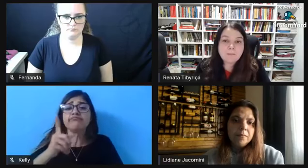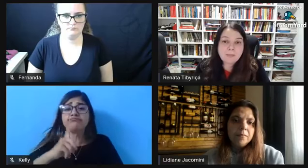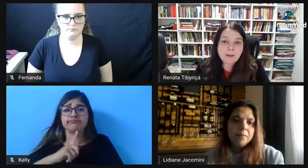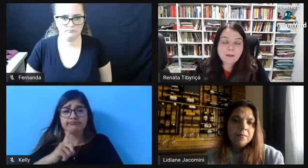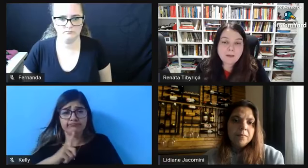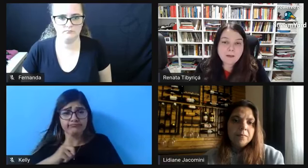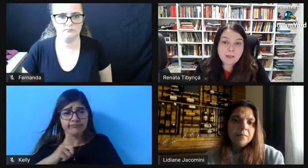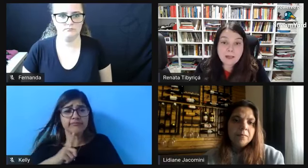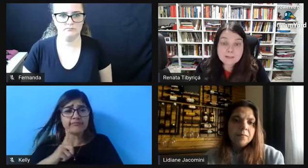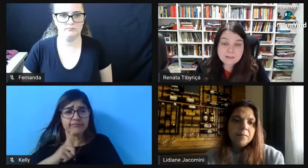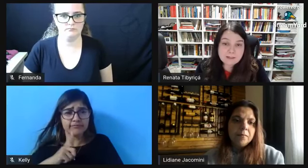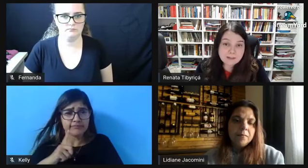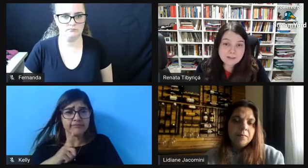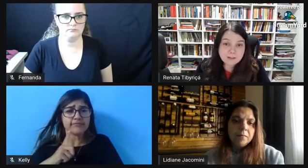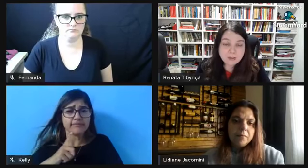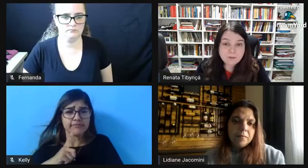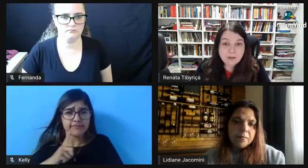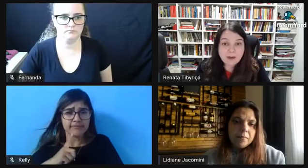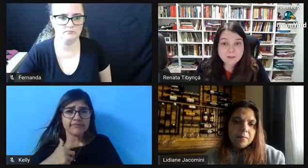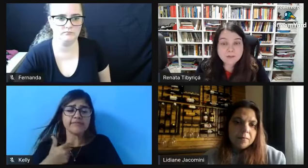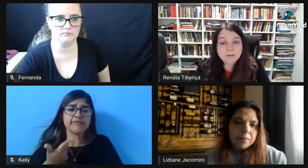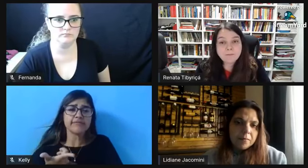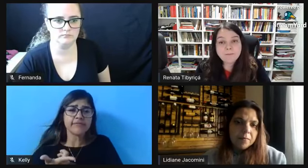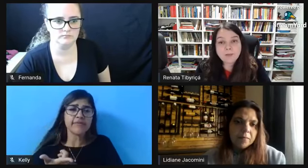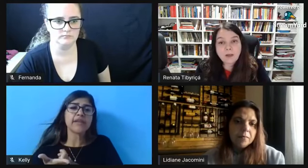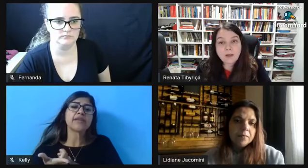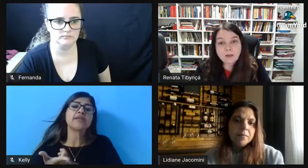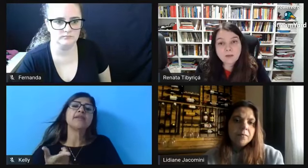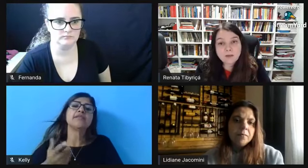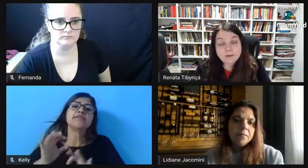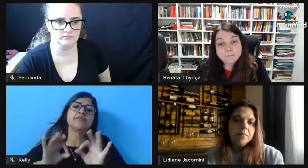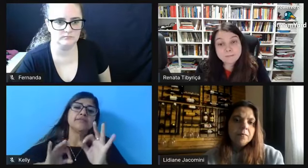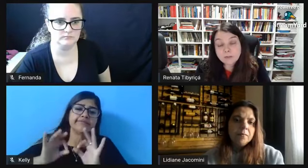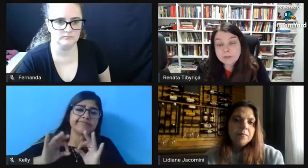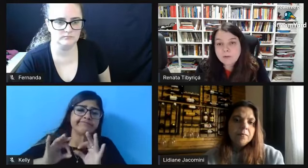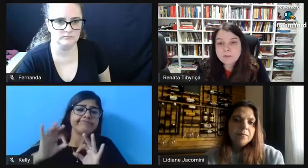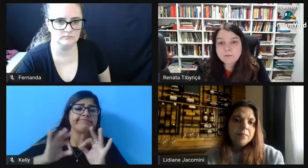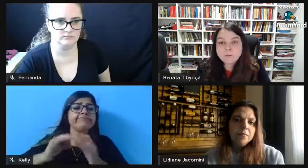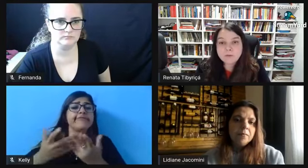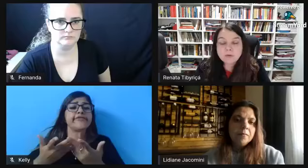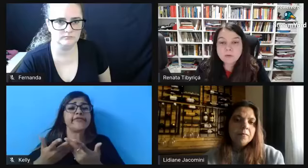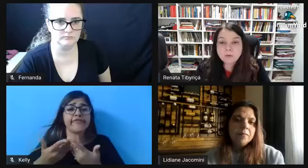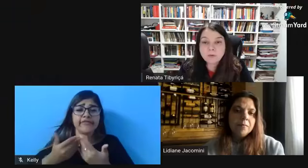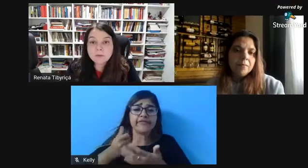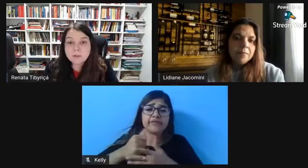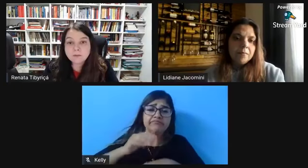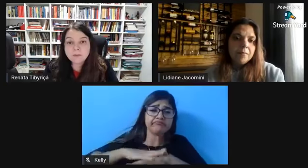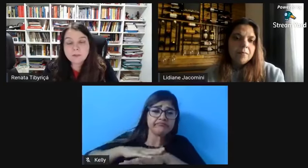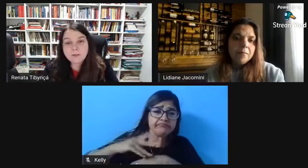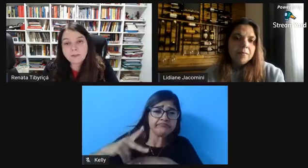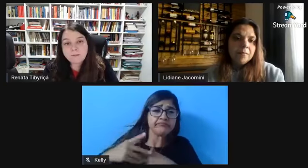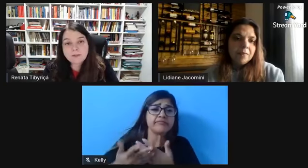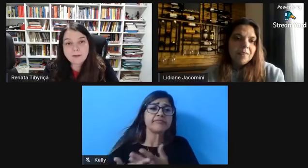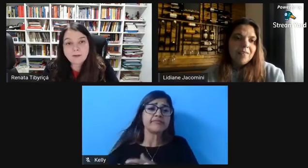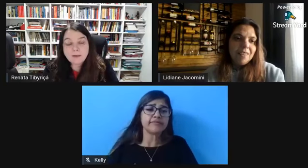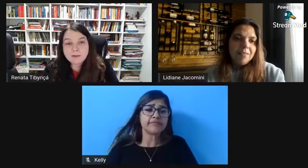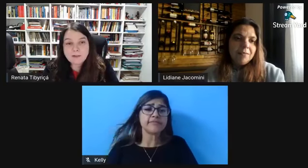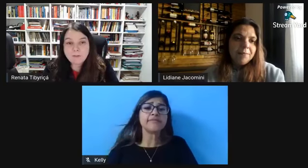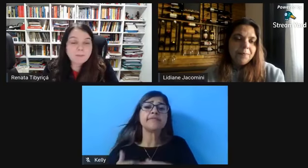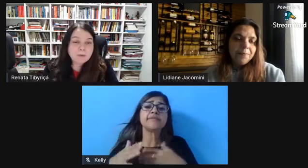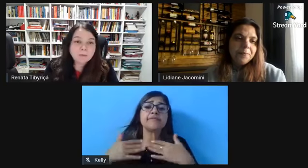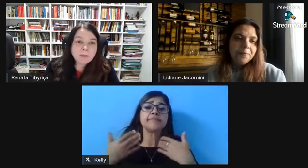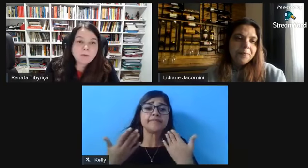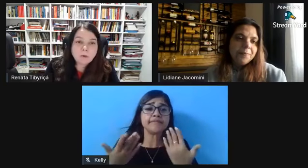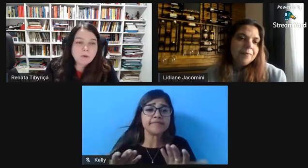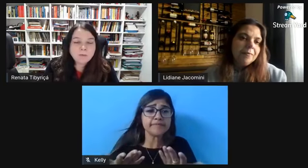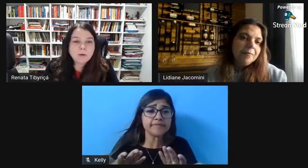poder realizar certas atividades. Acho que talvez fosse uma solução, né? Mas assim,